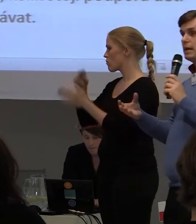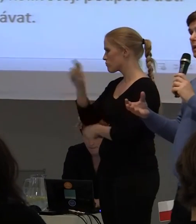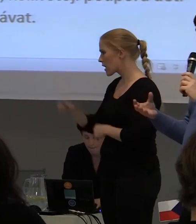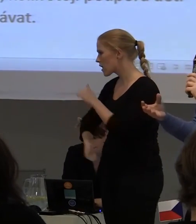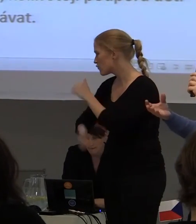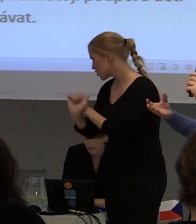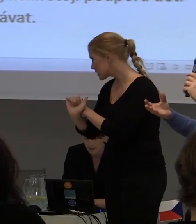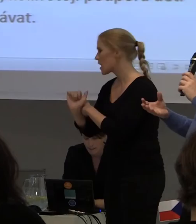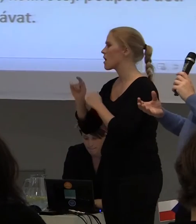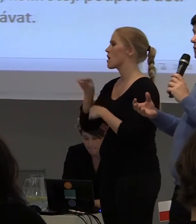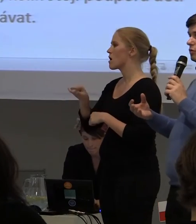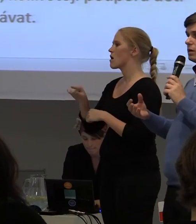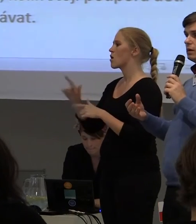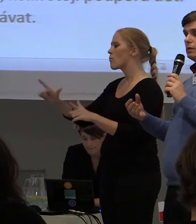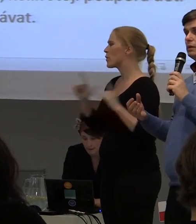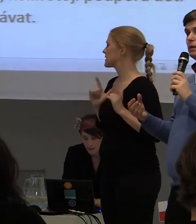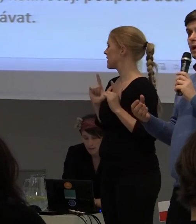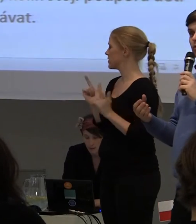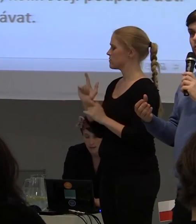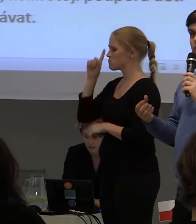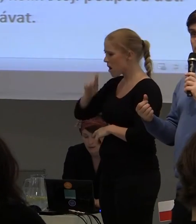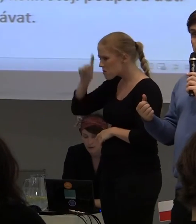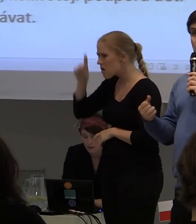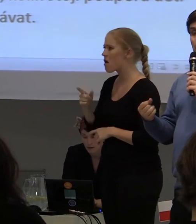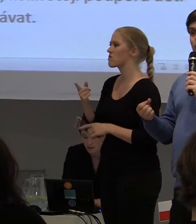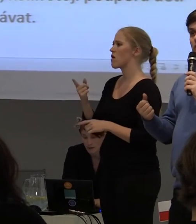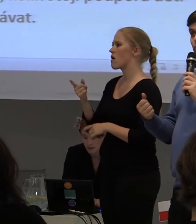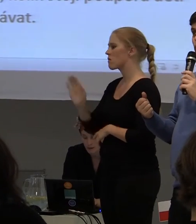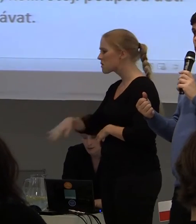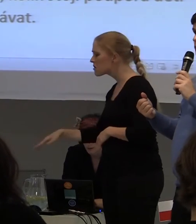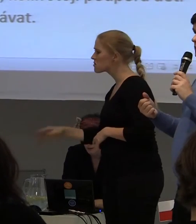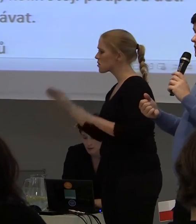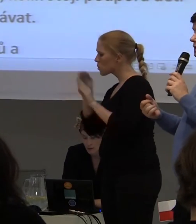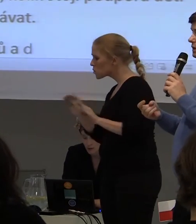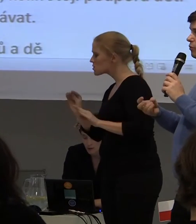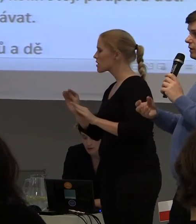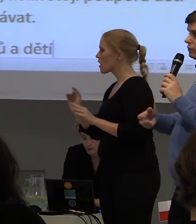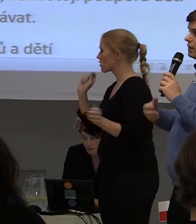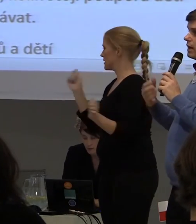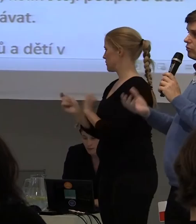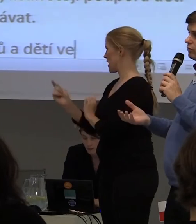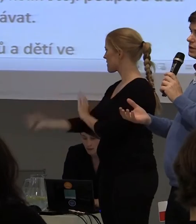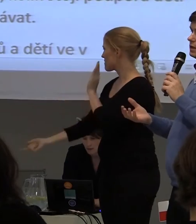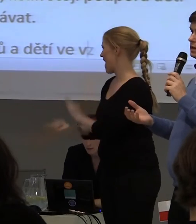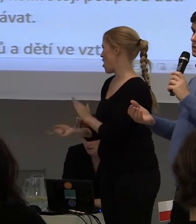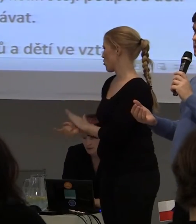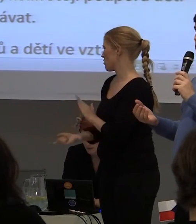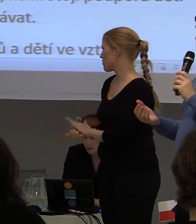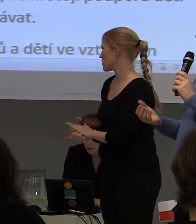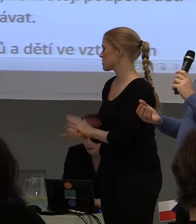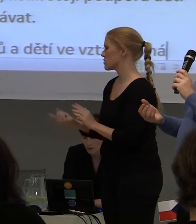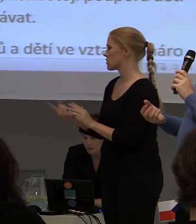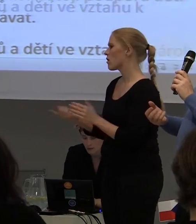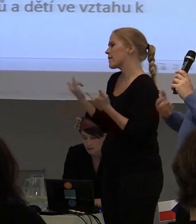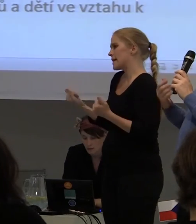obecně dětí a učitelů ve vztahu k nárokovosti a těch podmínek opatření. Teďka opravdu ta nárokovost je daná